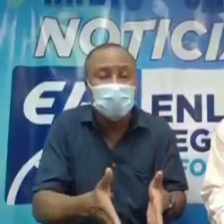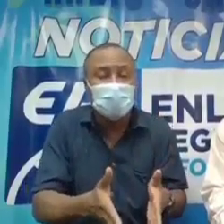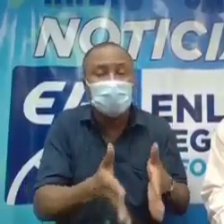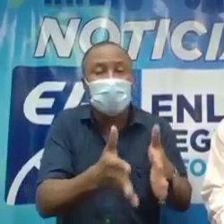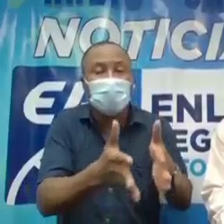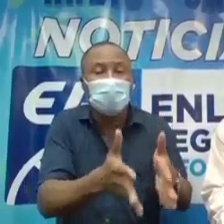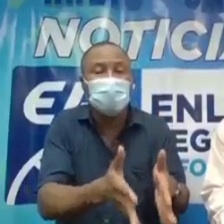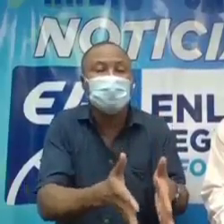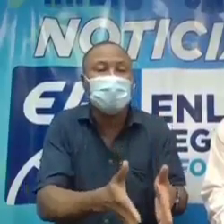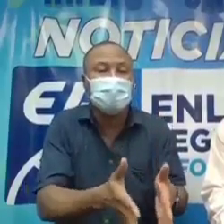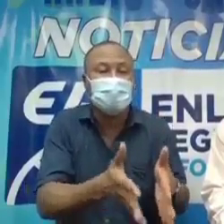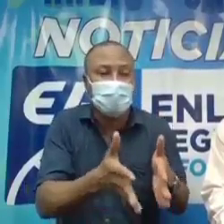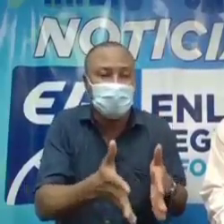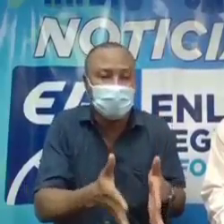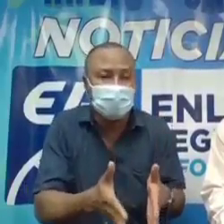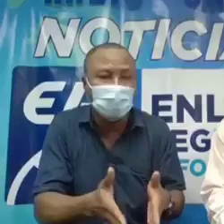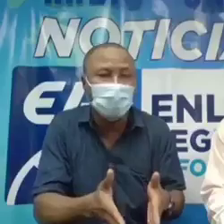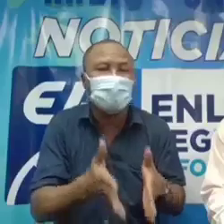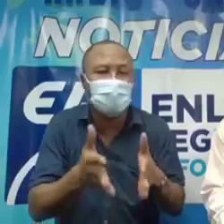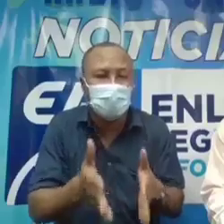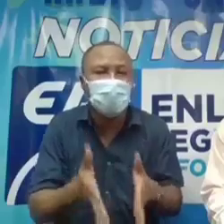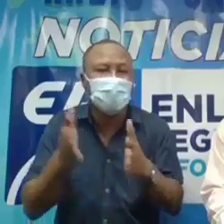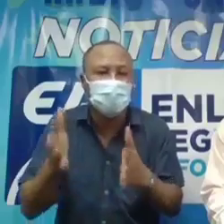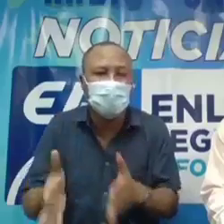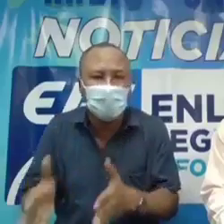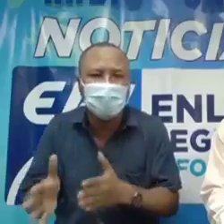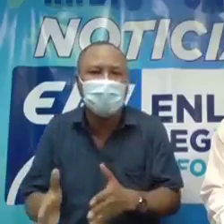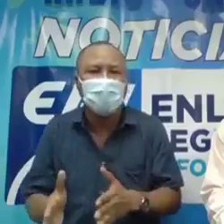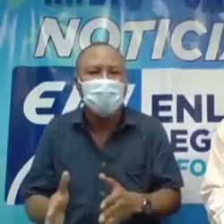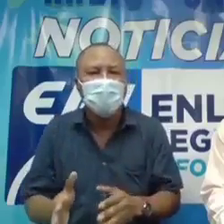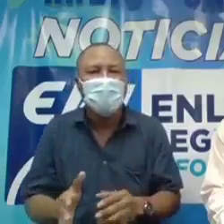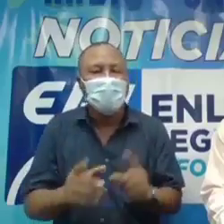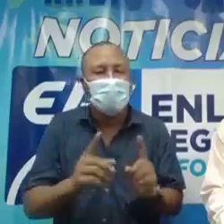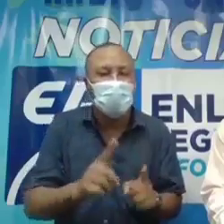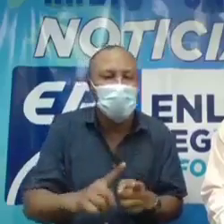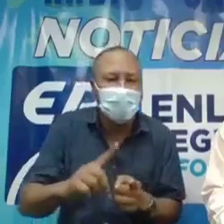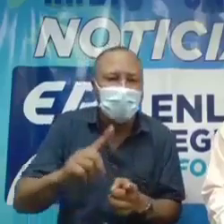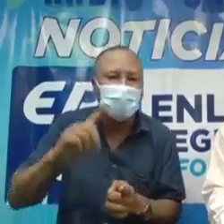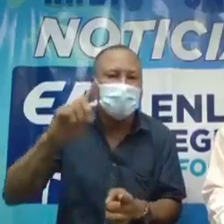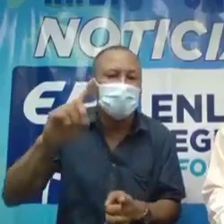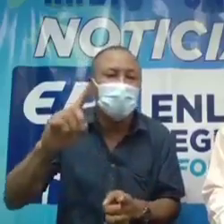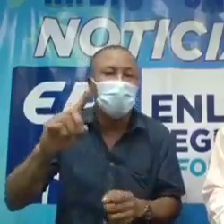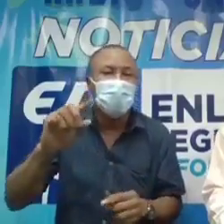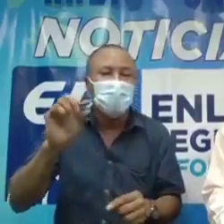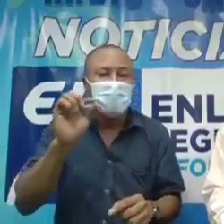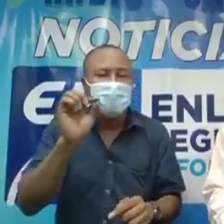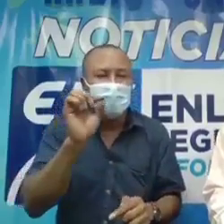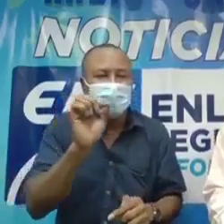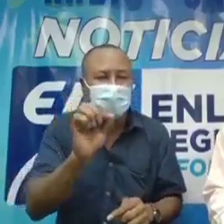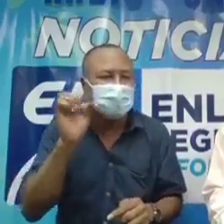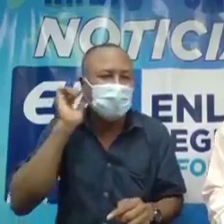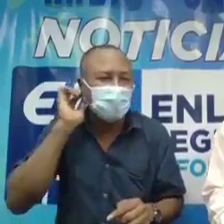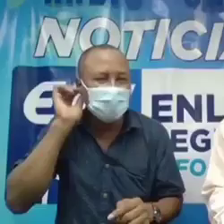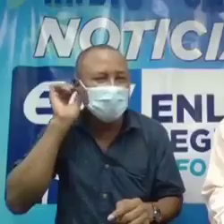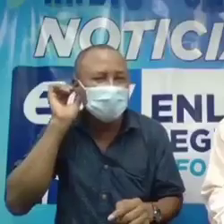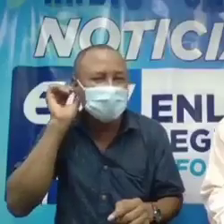Aprobado el presupuesto, pero fue una autorización el 24 de julio del 2020, con una proyección